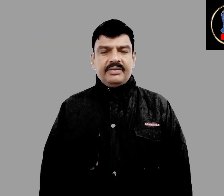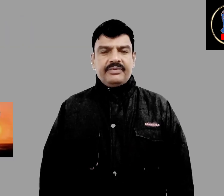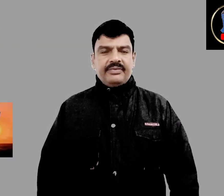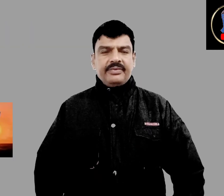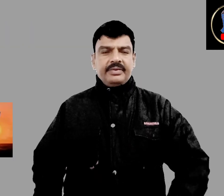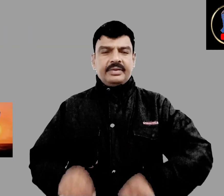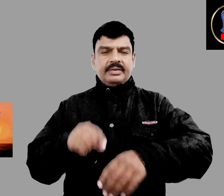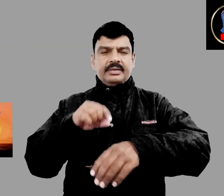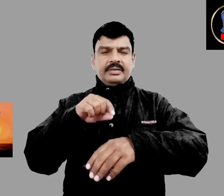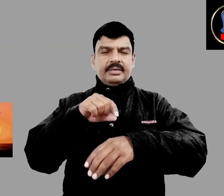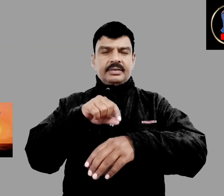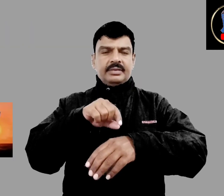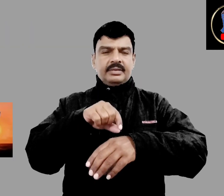लाइफ।